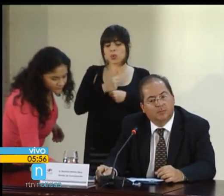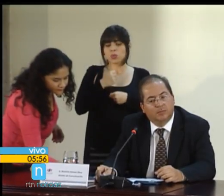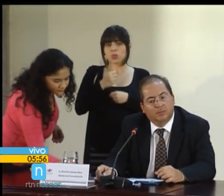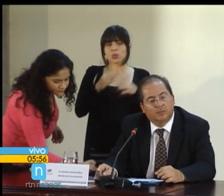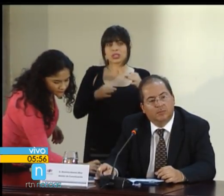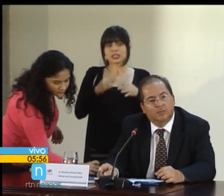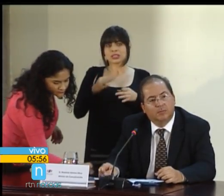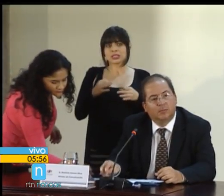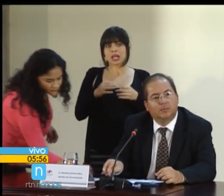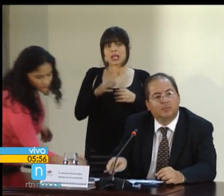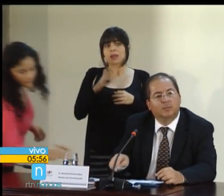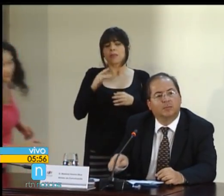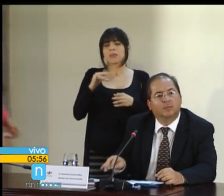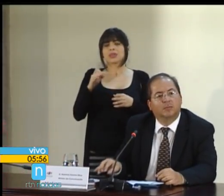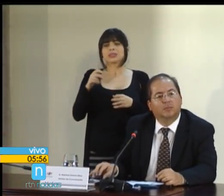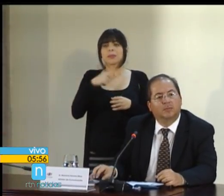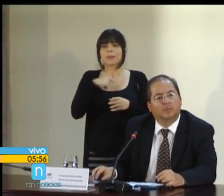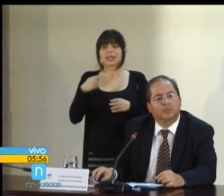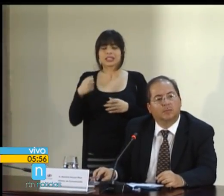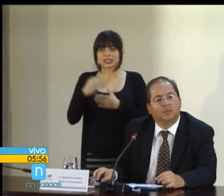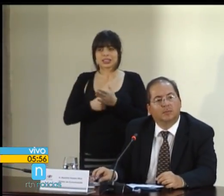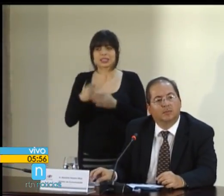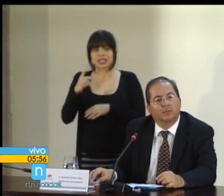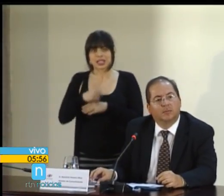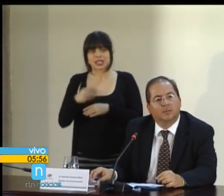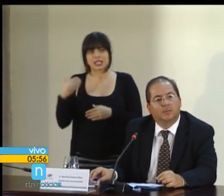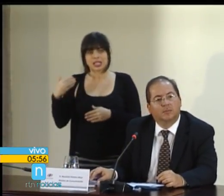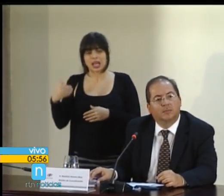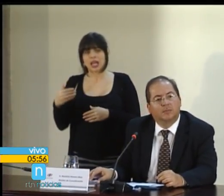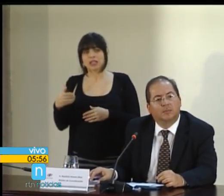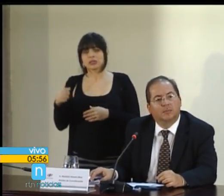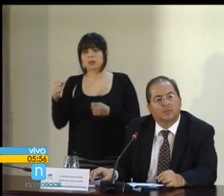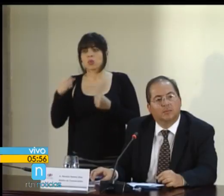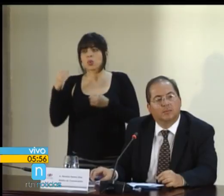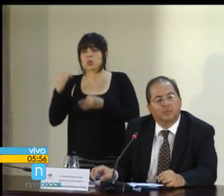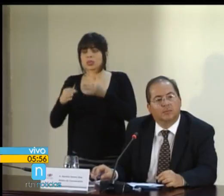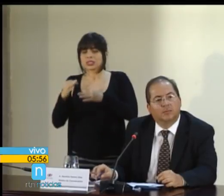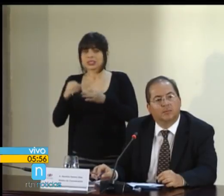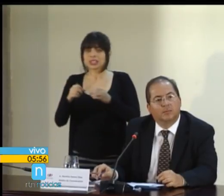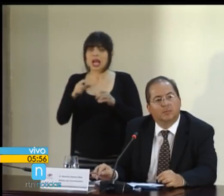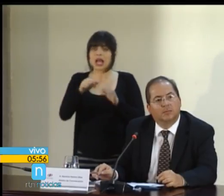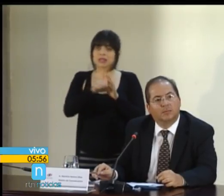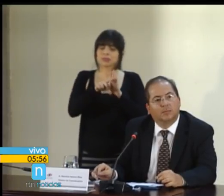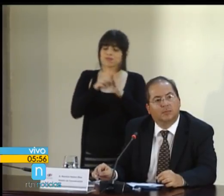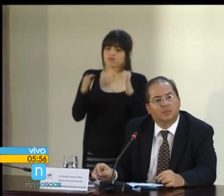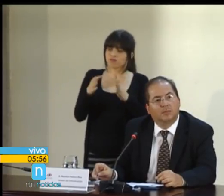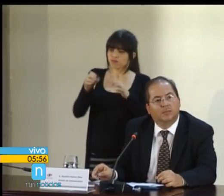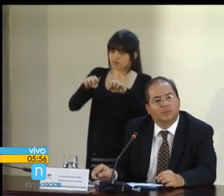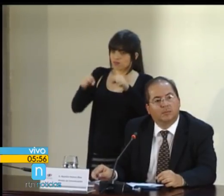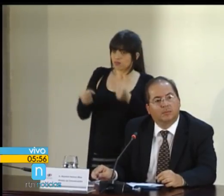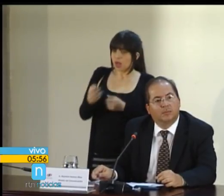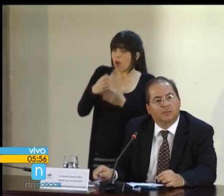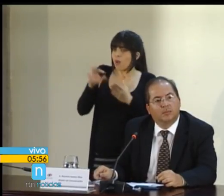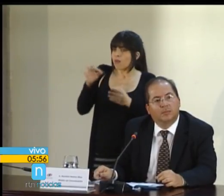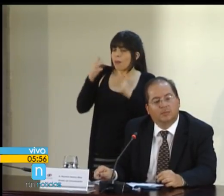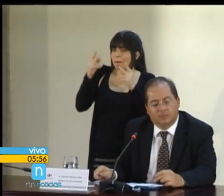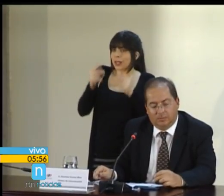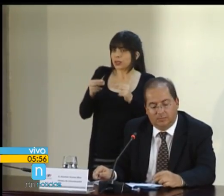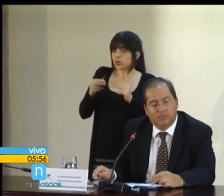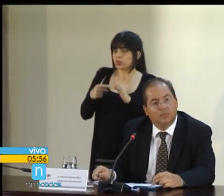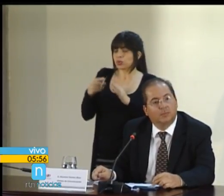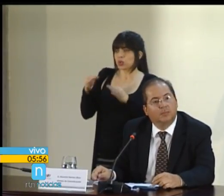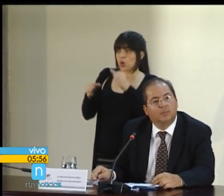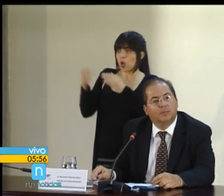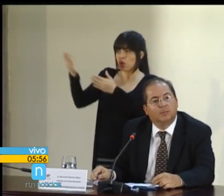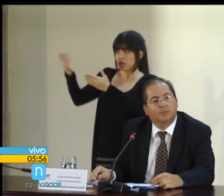don Mauricio, el presidente ha insistido en los últimos días, ha invitado al Poder Judicial y a la Asamblea Legislativa a hacer recortes. ¿De alguna forma con el presupuesto que presenta la